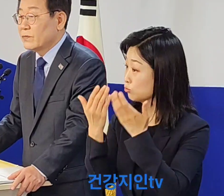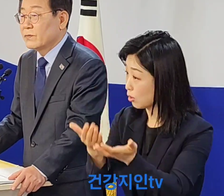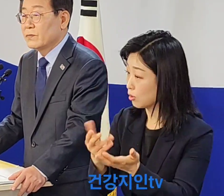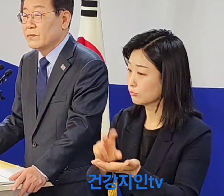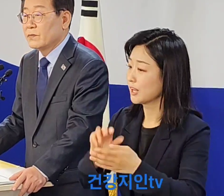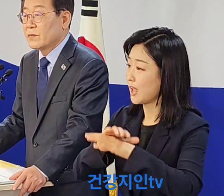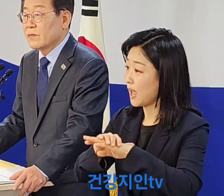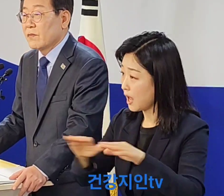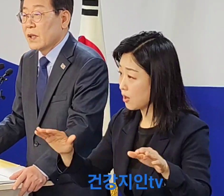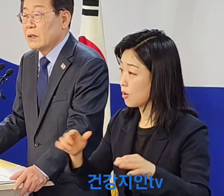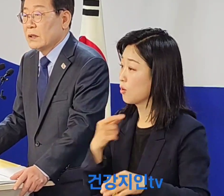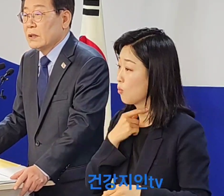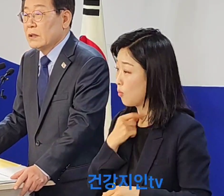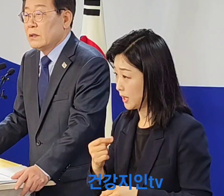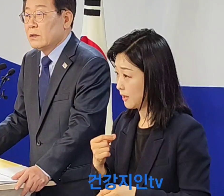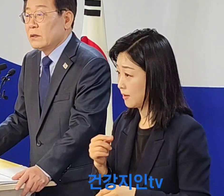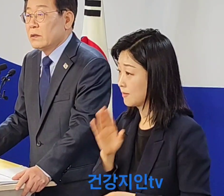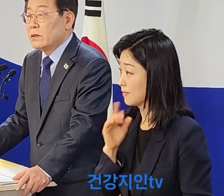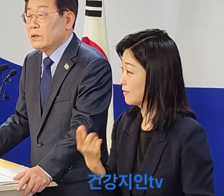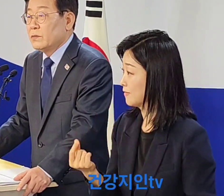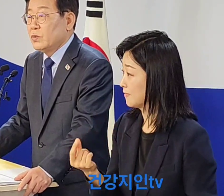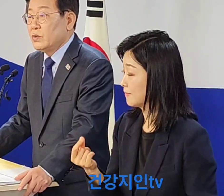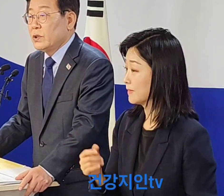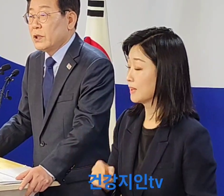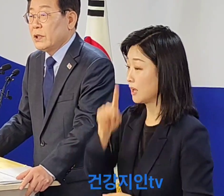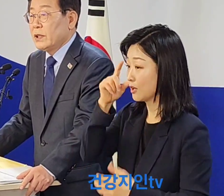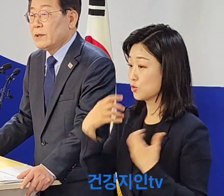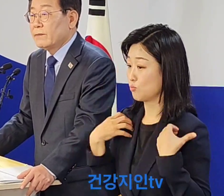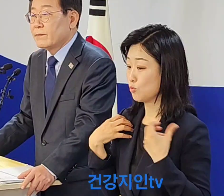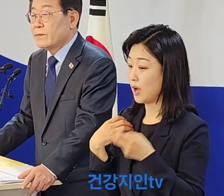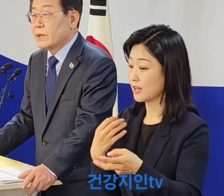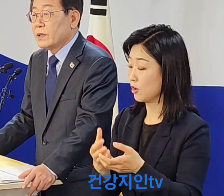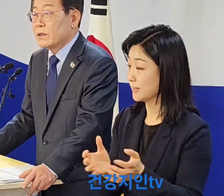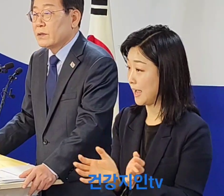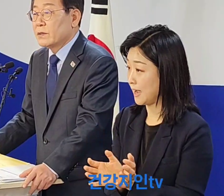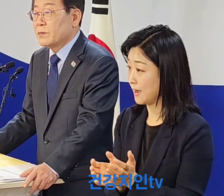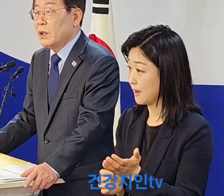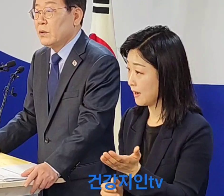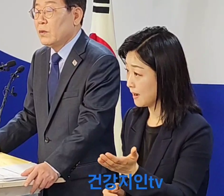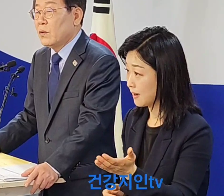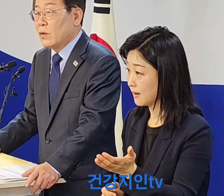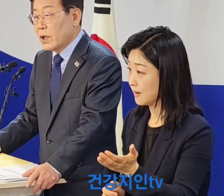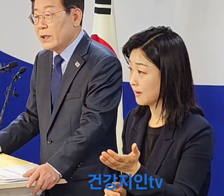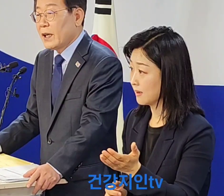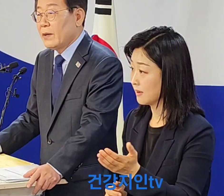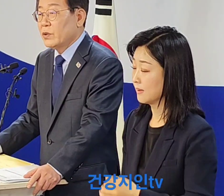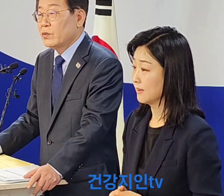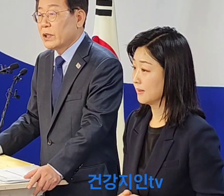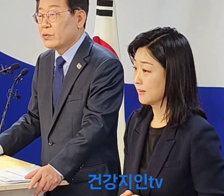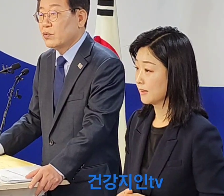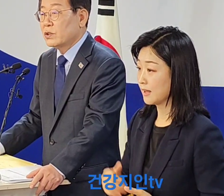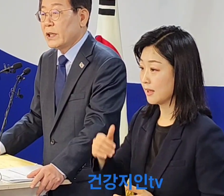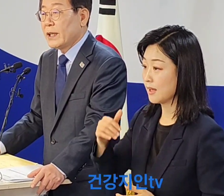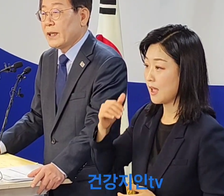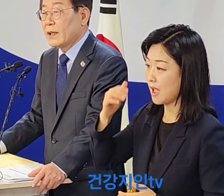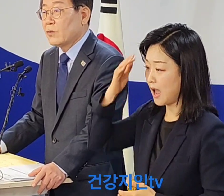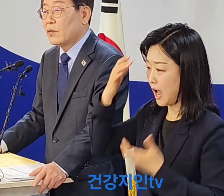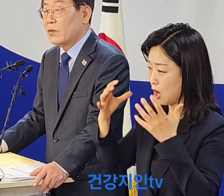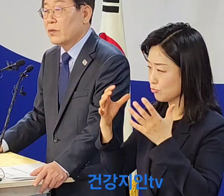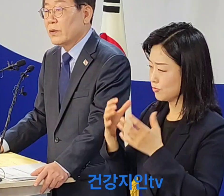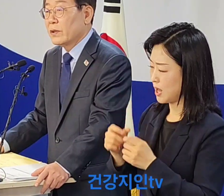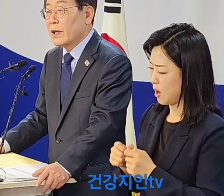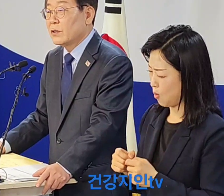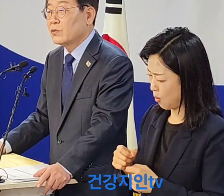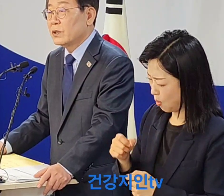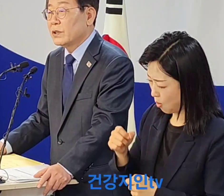것이죠. 맞습니다. 정부 여당이 정말로 오랜 대한민국의